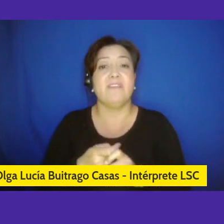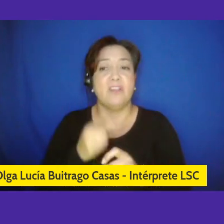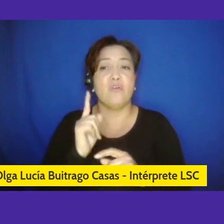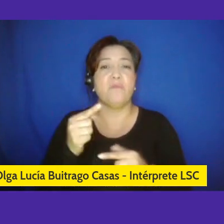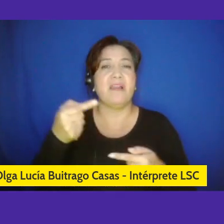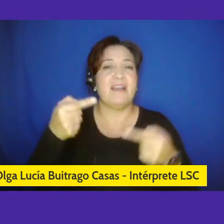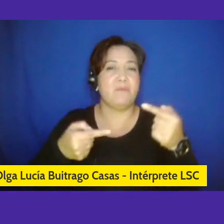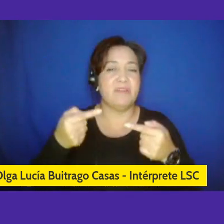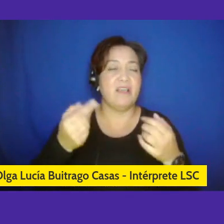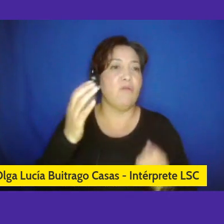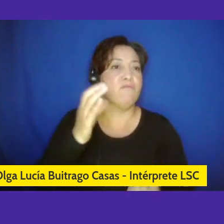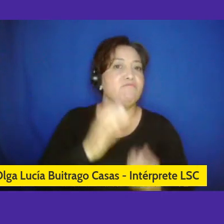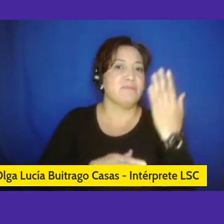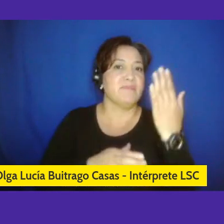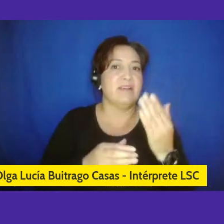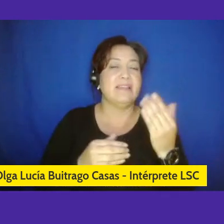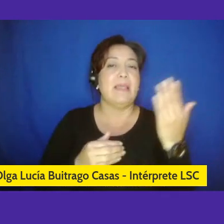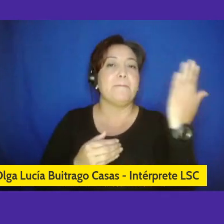películas extranjeras.